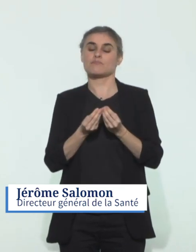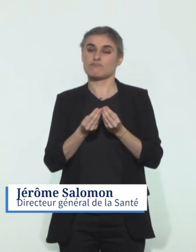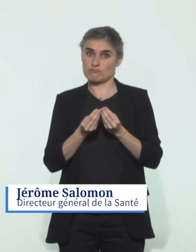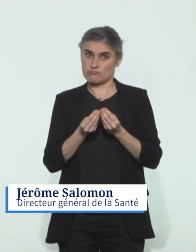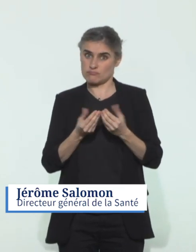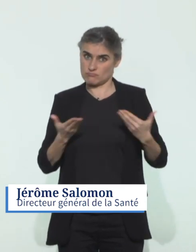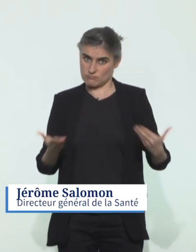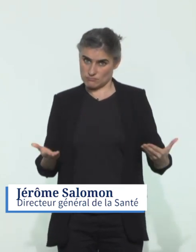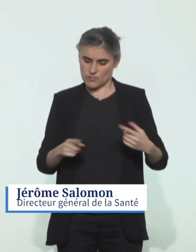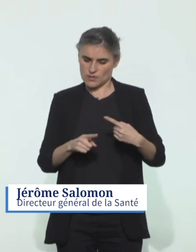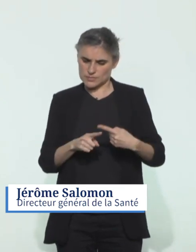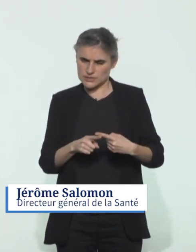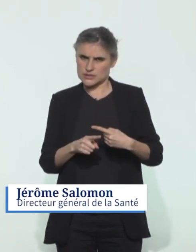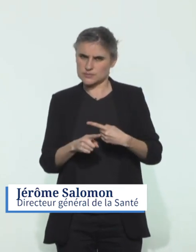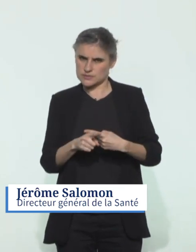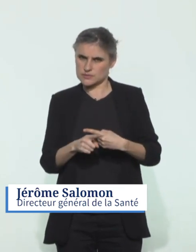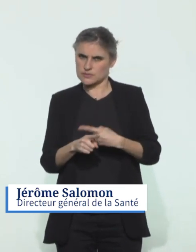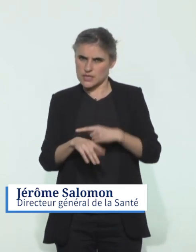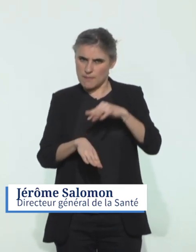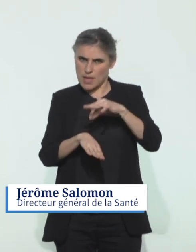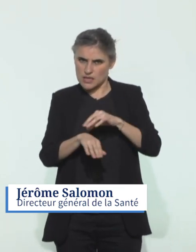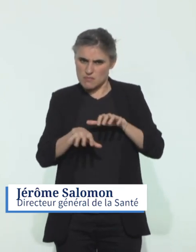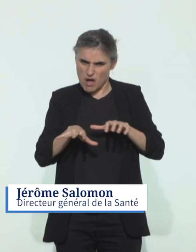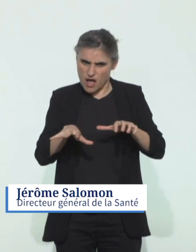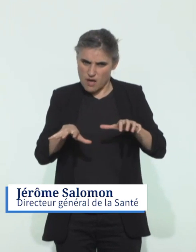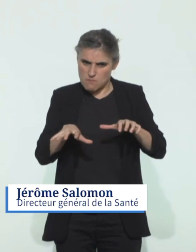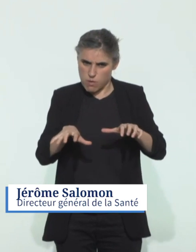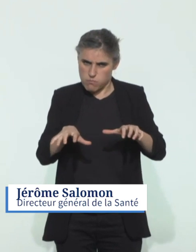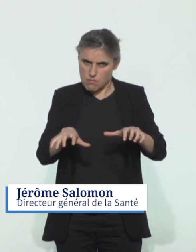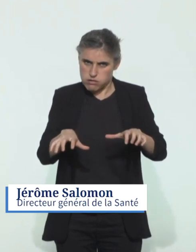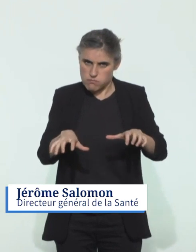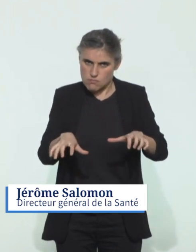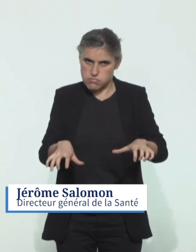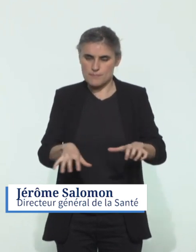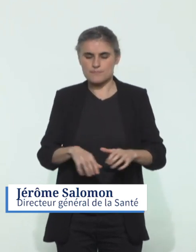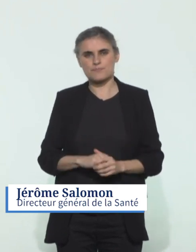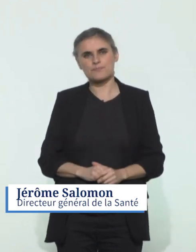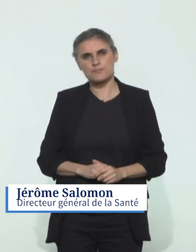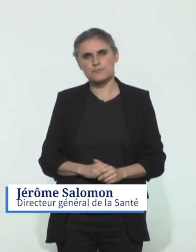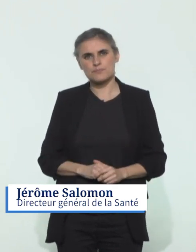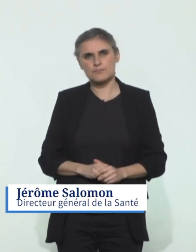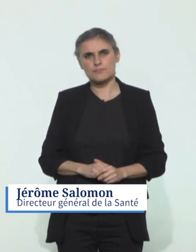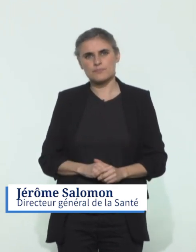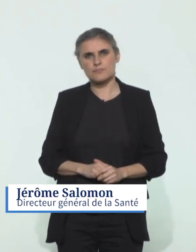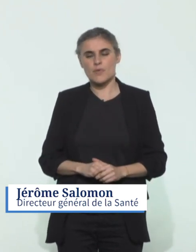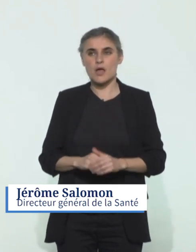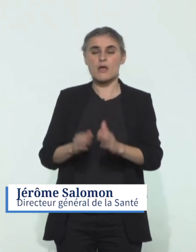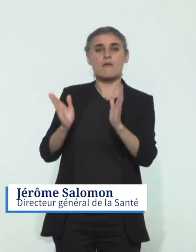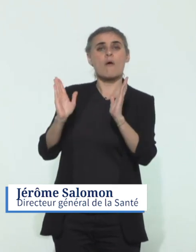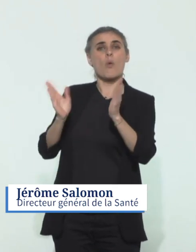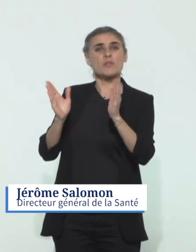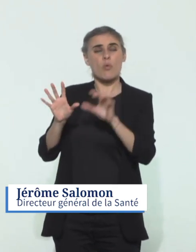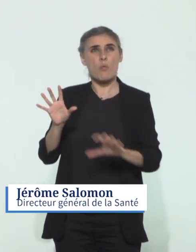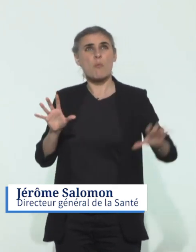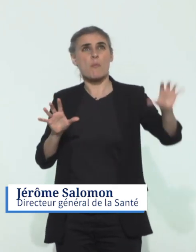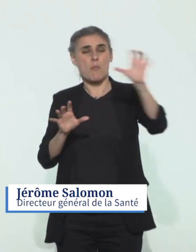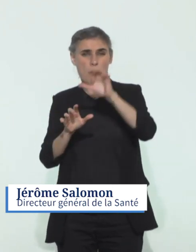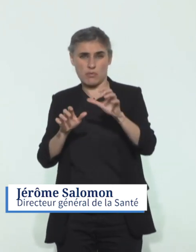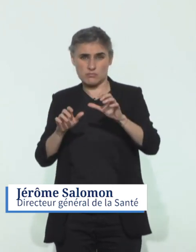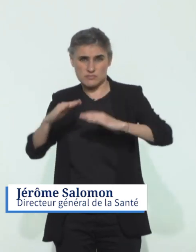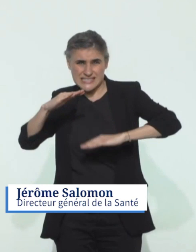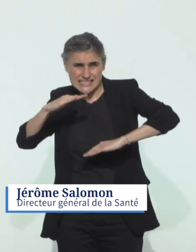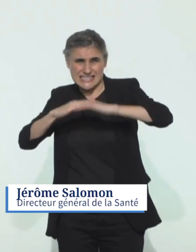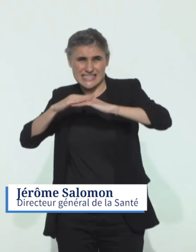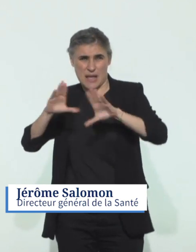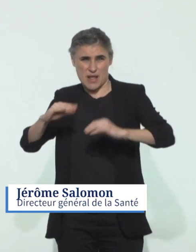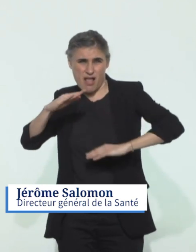train progressivement de freiner l'épidémie. Pour diminuer encore la pression sur tous nos établissements de santé, sur nos médecins,